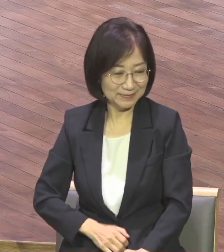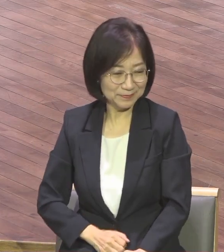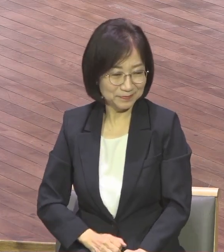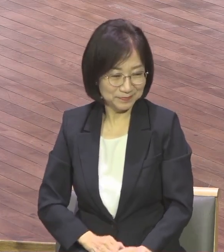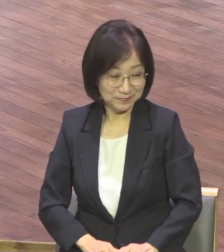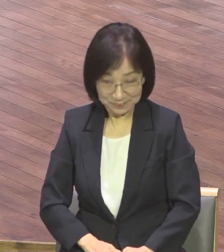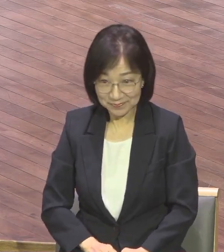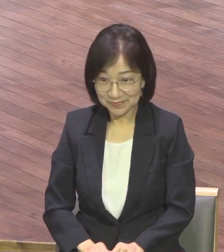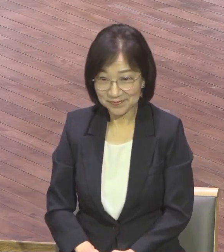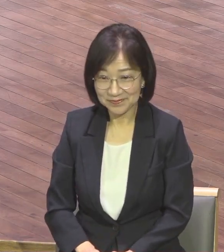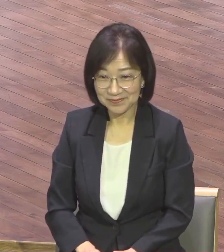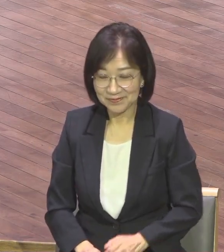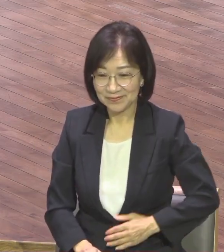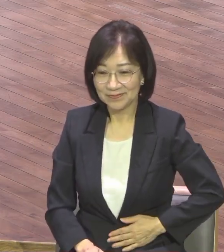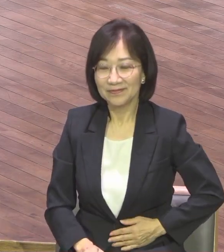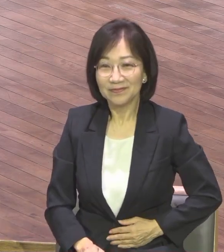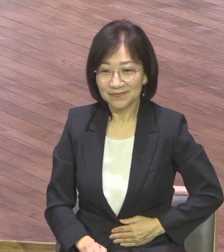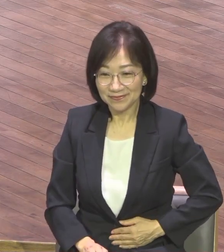앉으시죠. 예, 우리